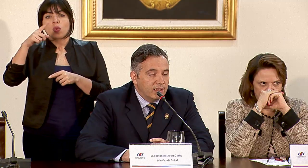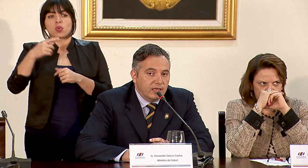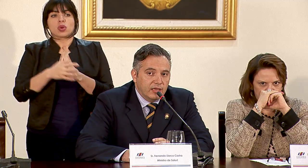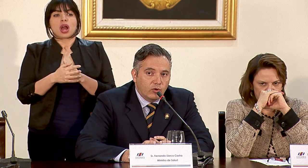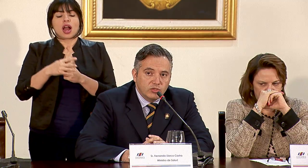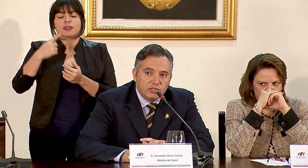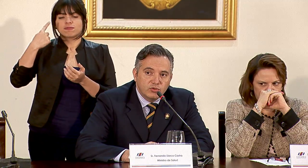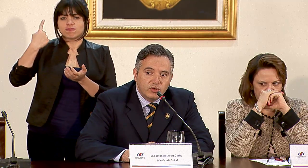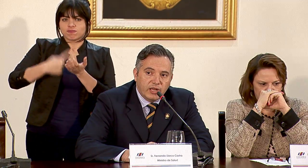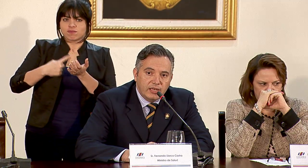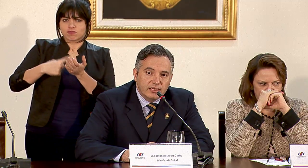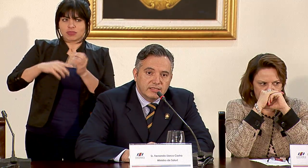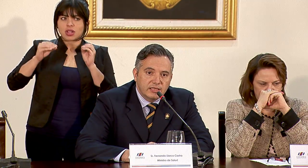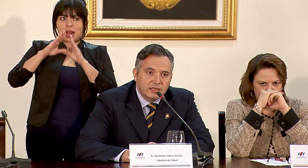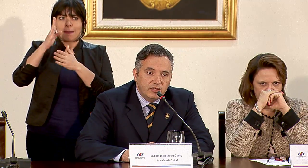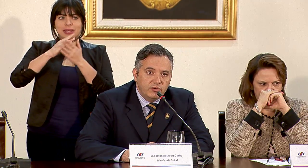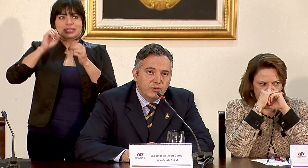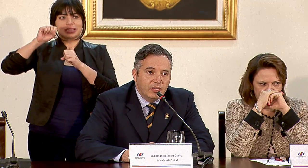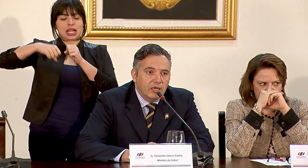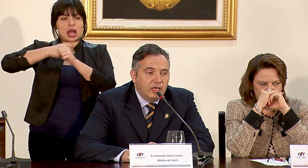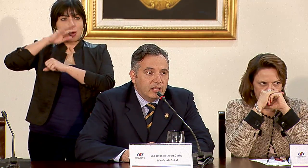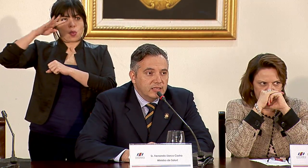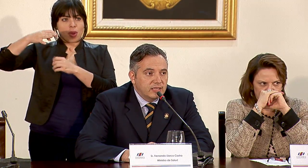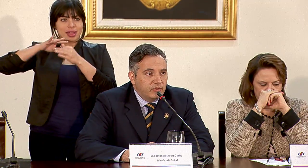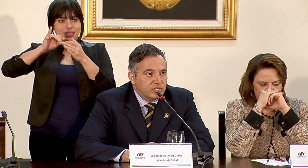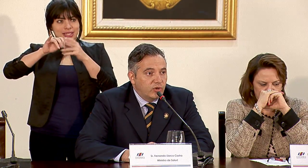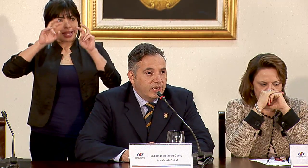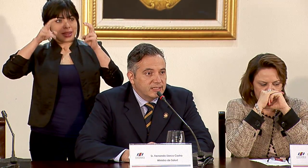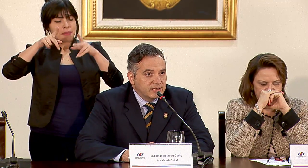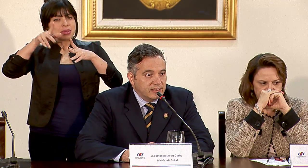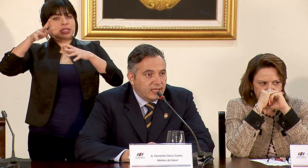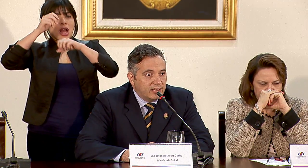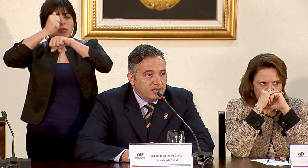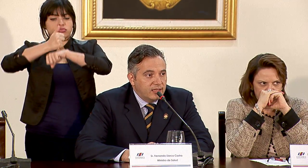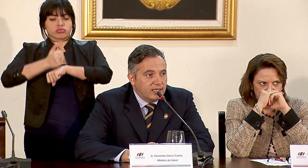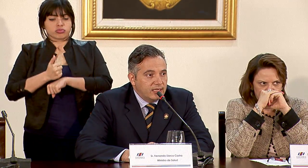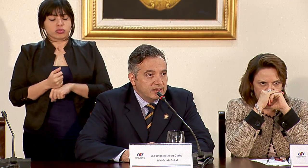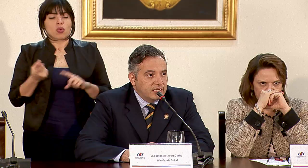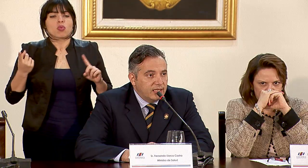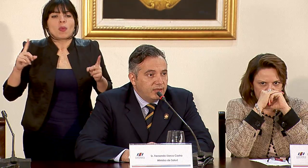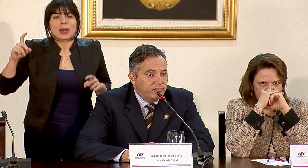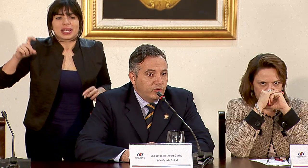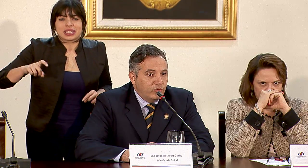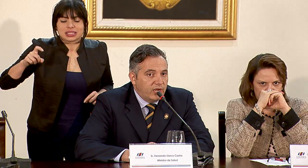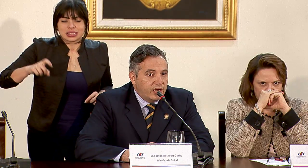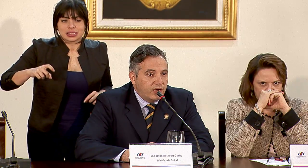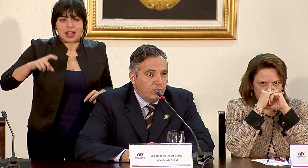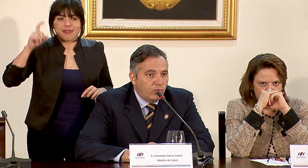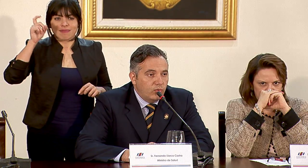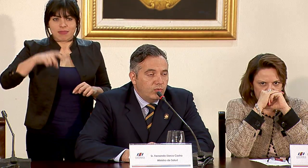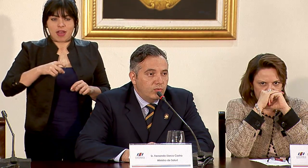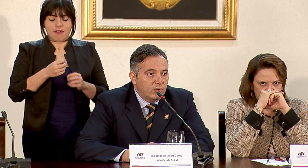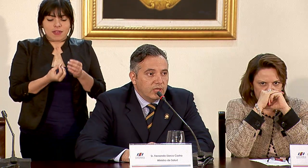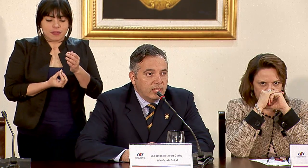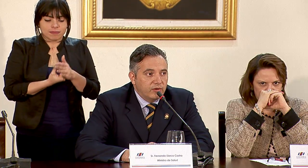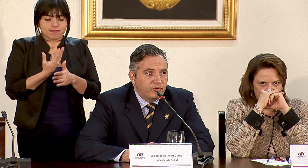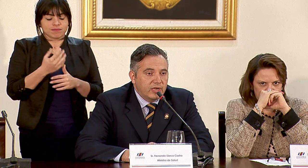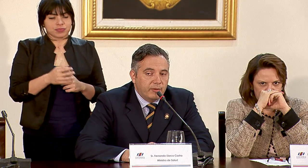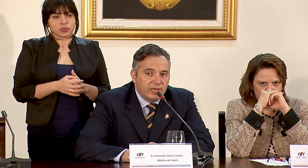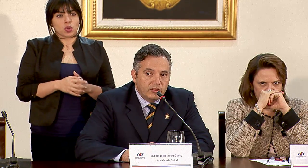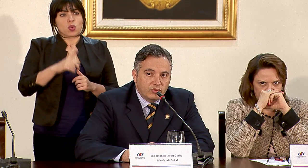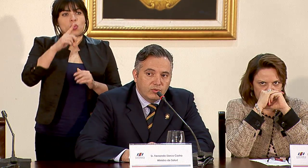Sala Constitucional en ese sentido, y estableció la necesidad de que se formulara un